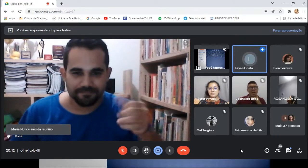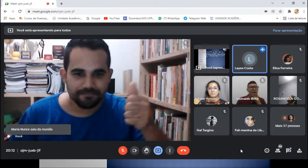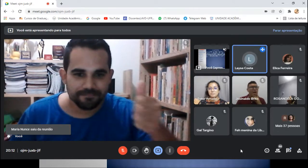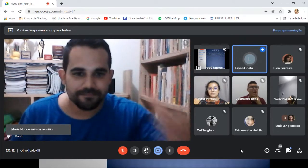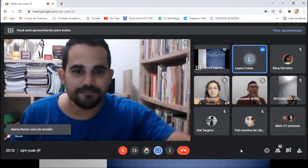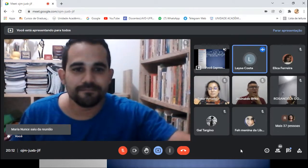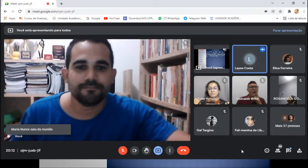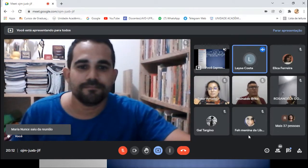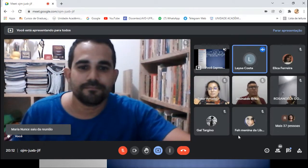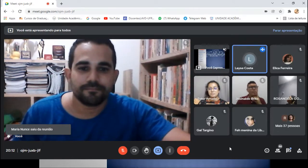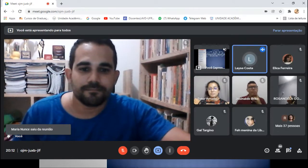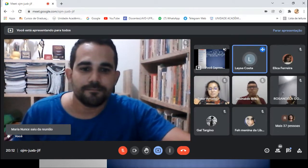variação aí dos sinais.